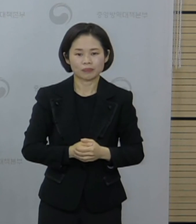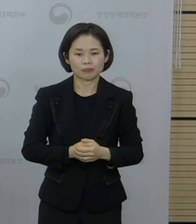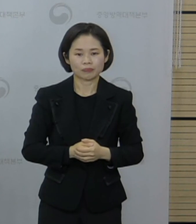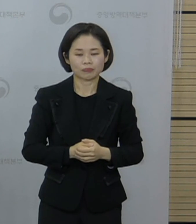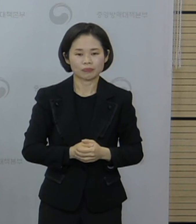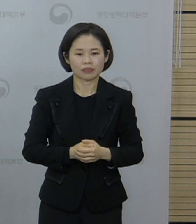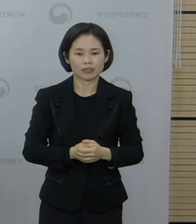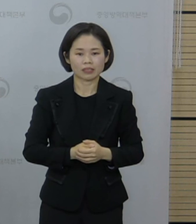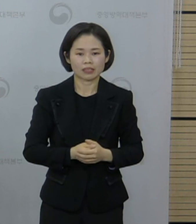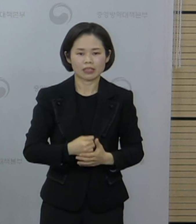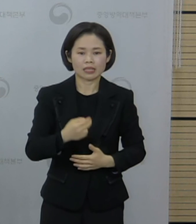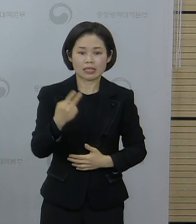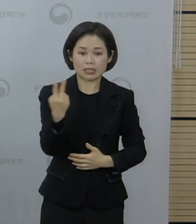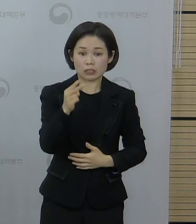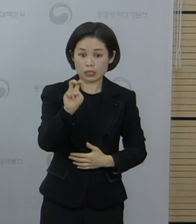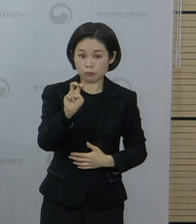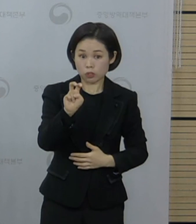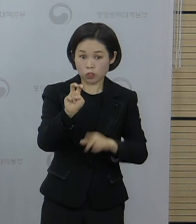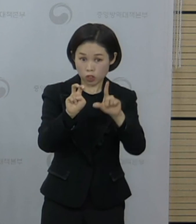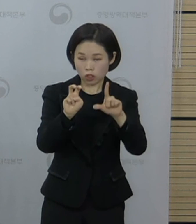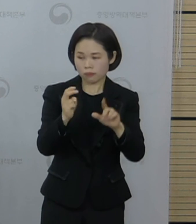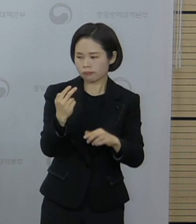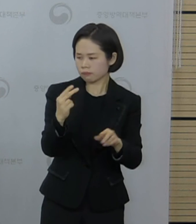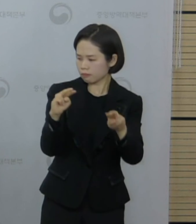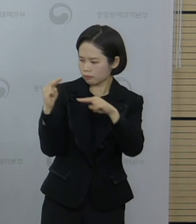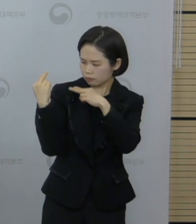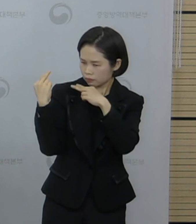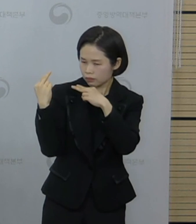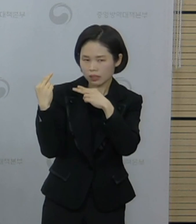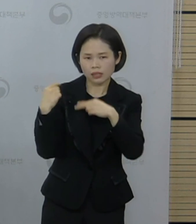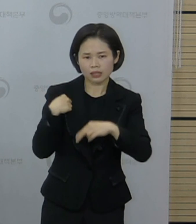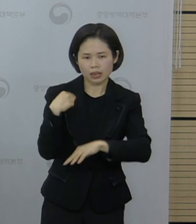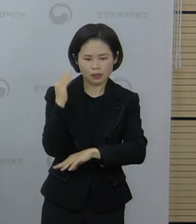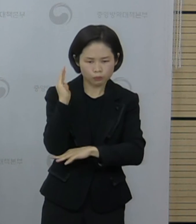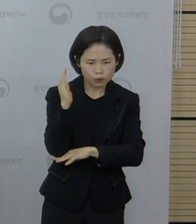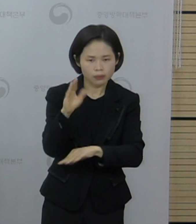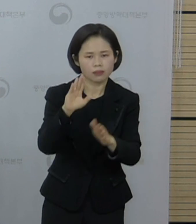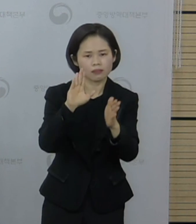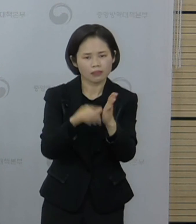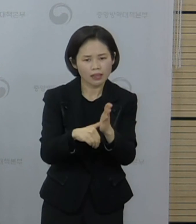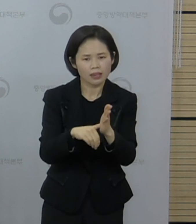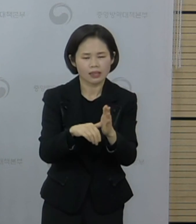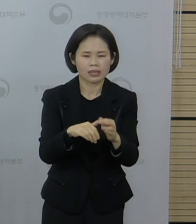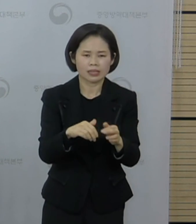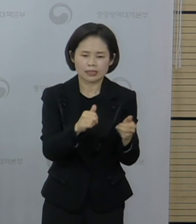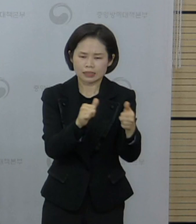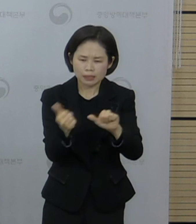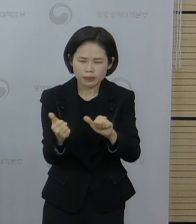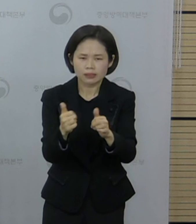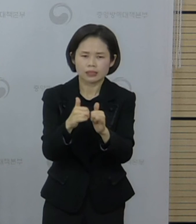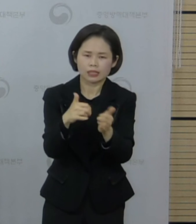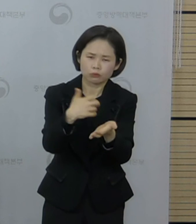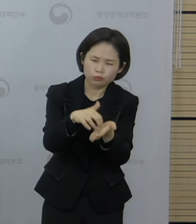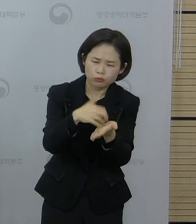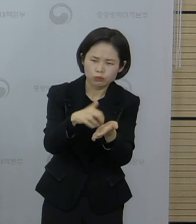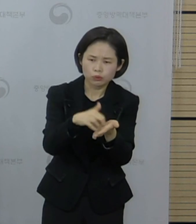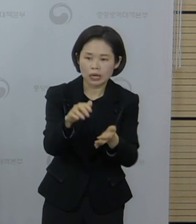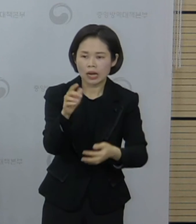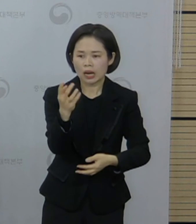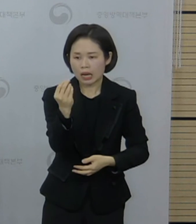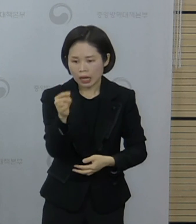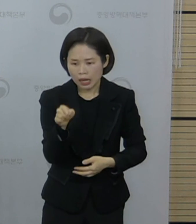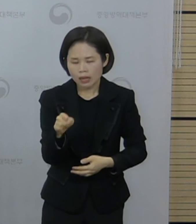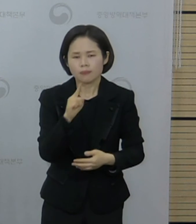금년 2020년을 돌아보면 브리핑 할 때마다 숫자로 만 언급되는 사망자 통계가 가장